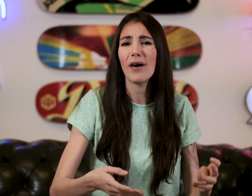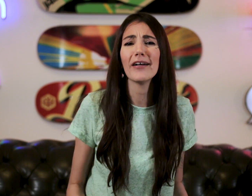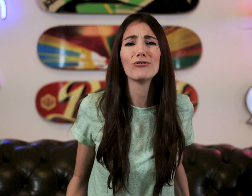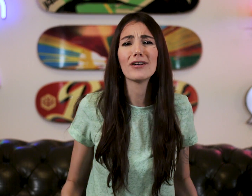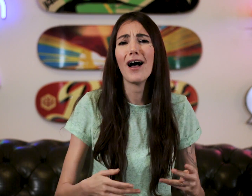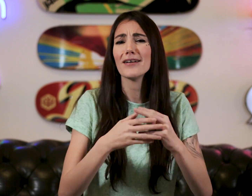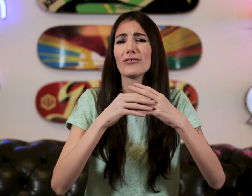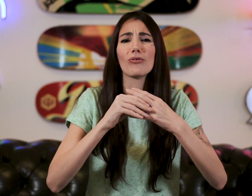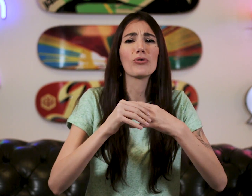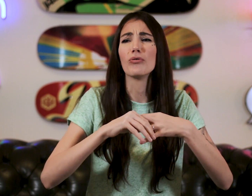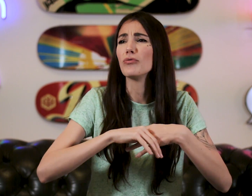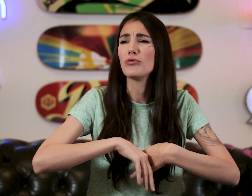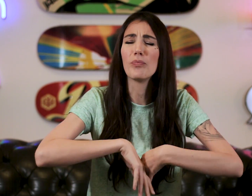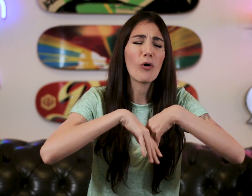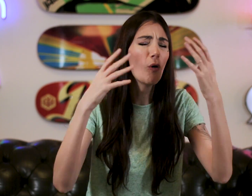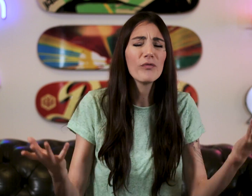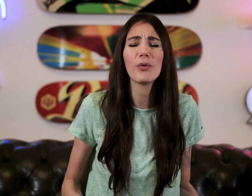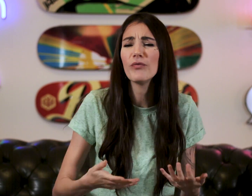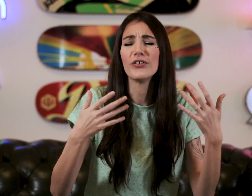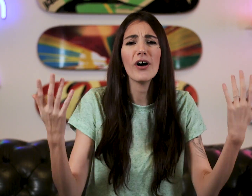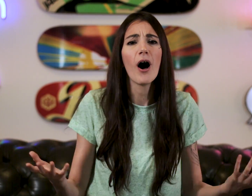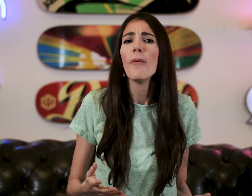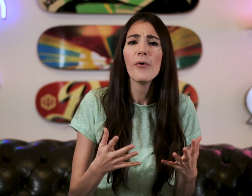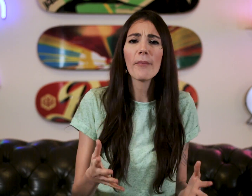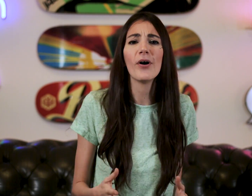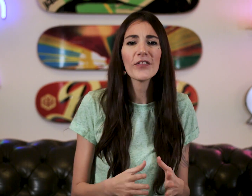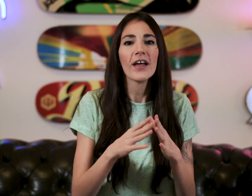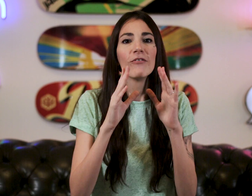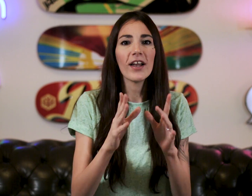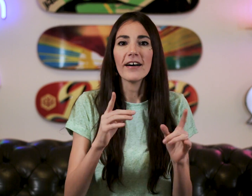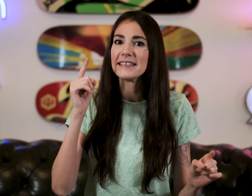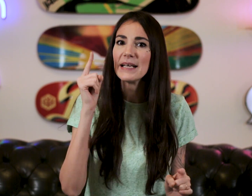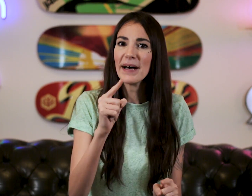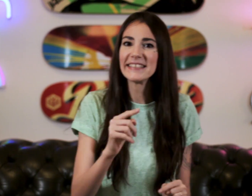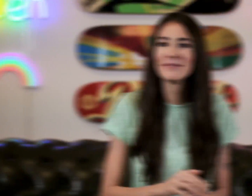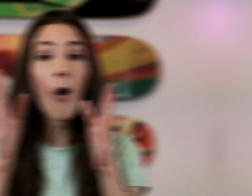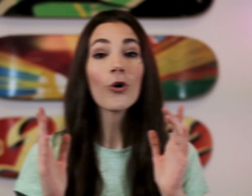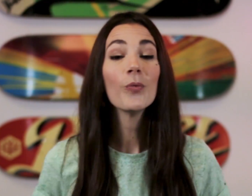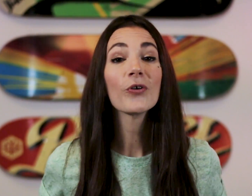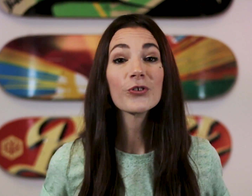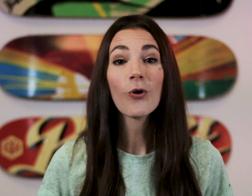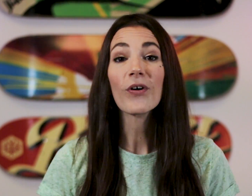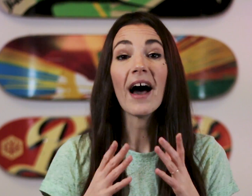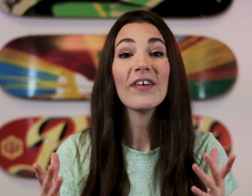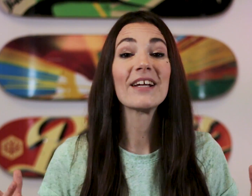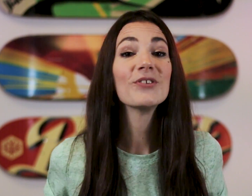camarade de classe, en tant que proviseur, peu importe. Voilà, c'est parti. On commence donc avec le